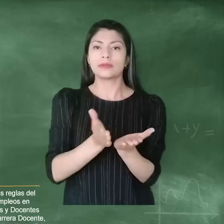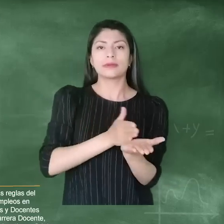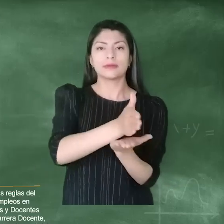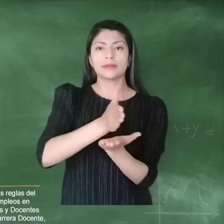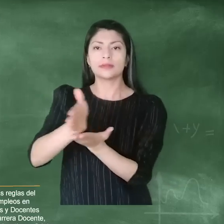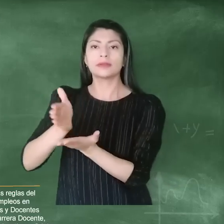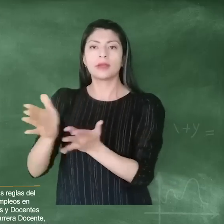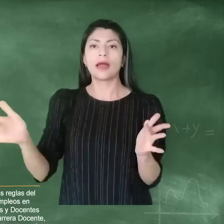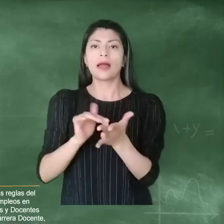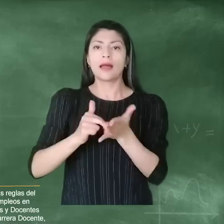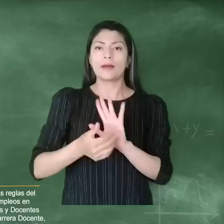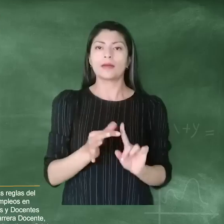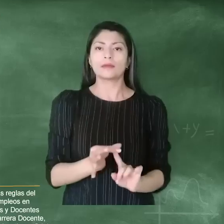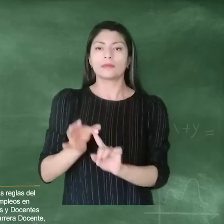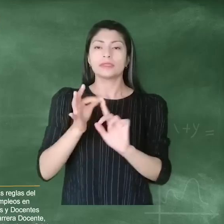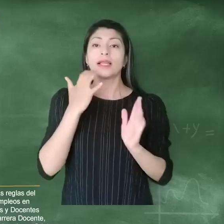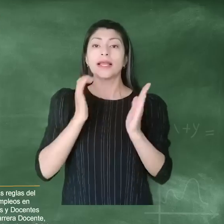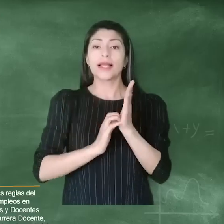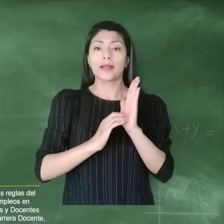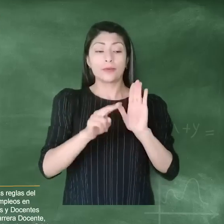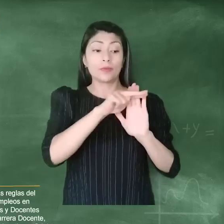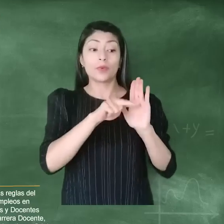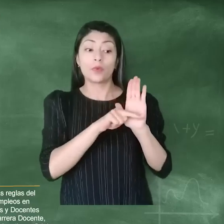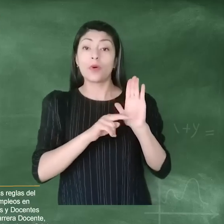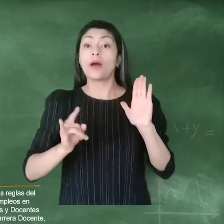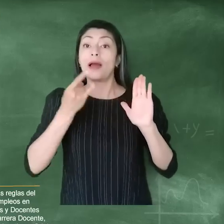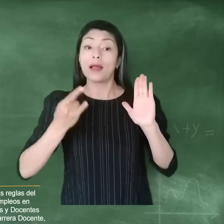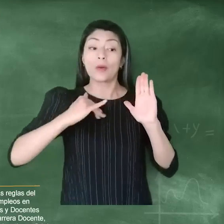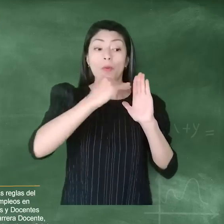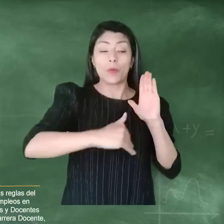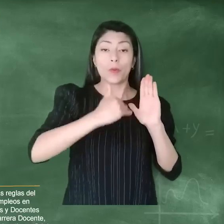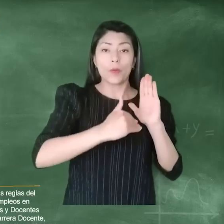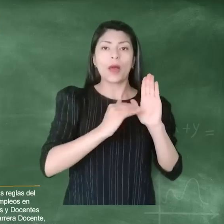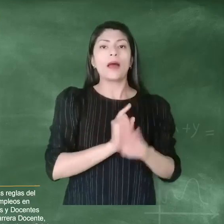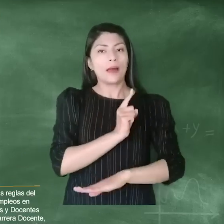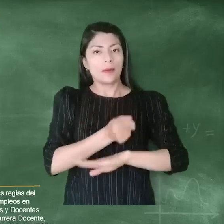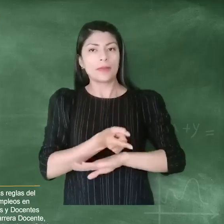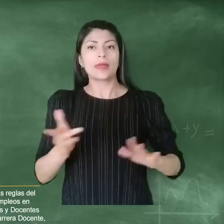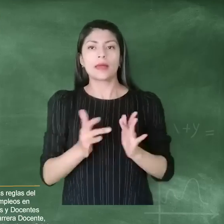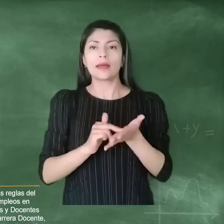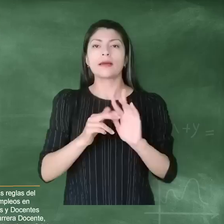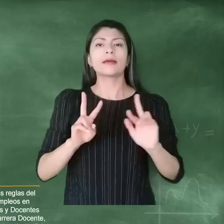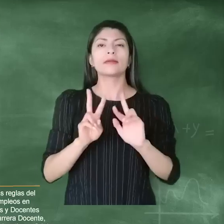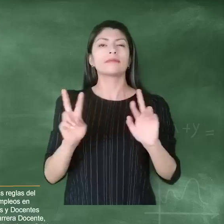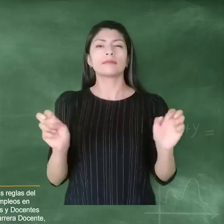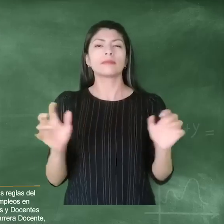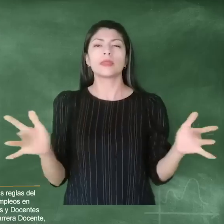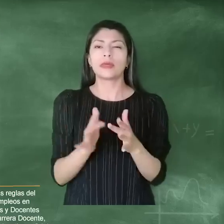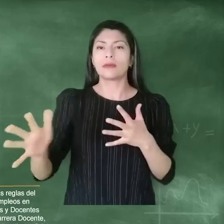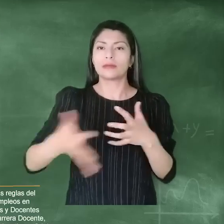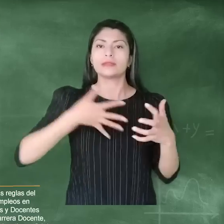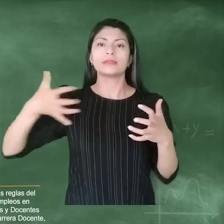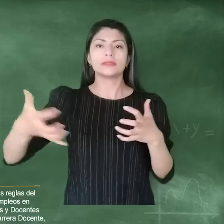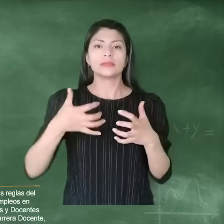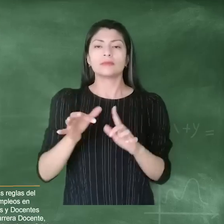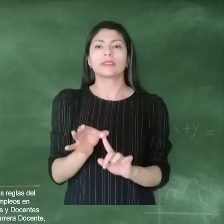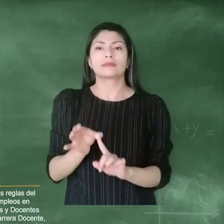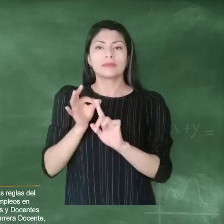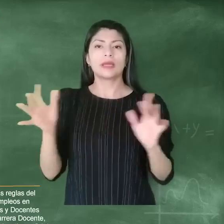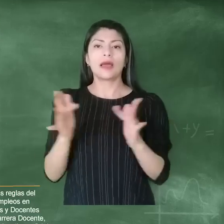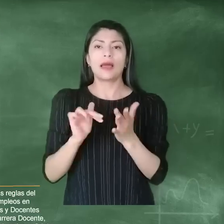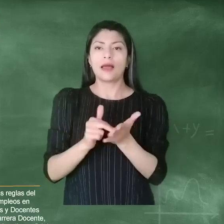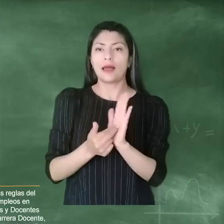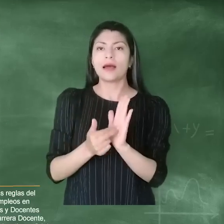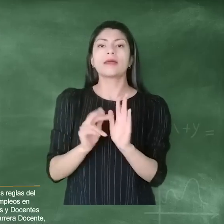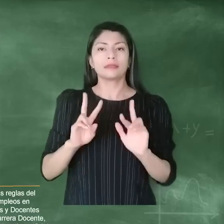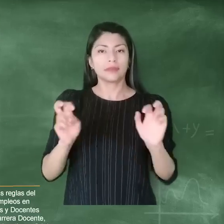las carreras especiales, en caso de presentarse vacíos en la normatividad que los rige, bajo el entendido que el sistema